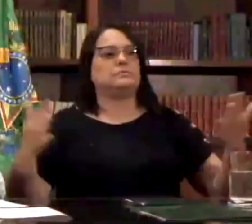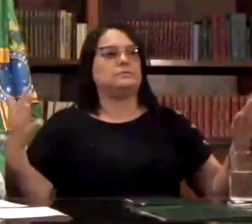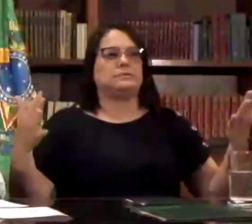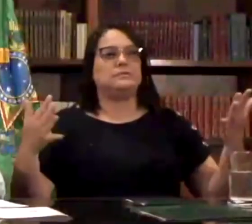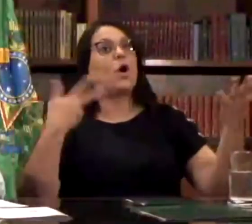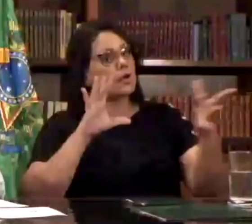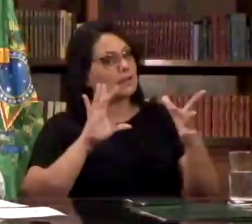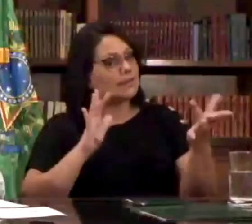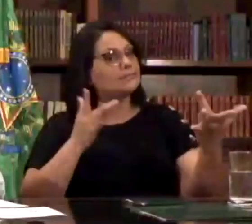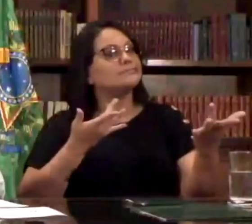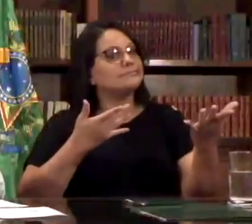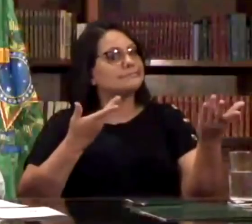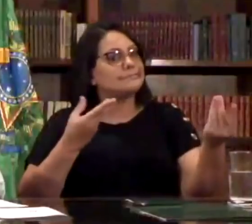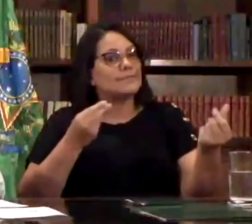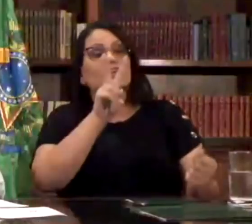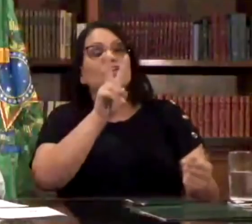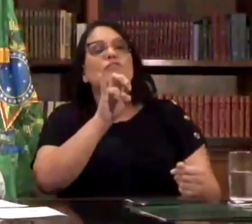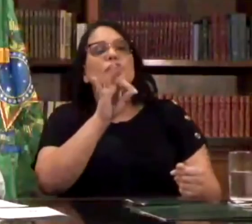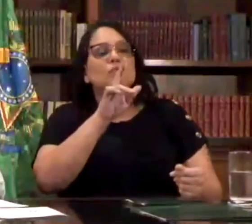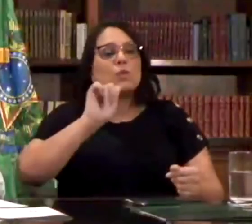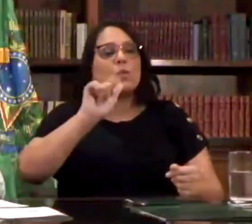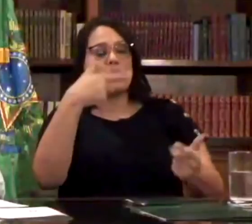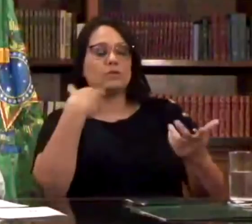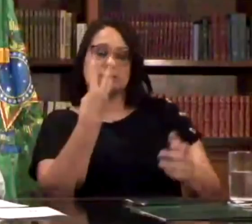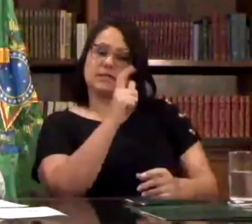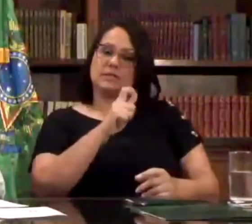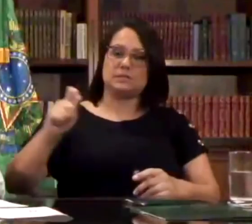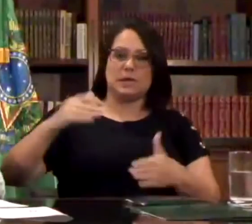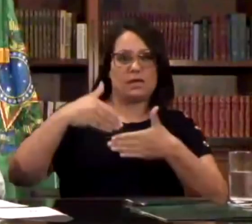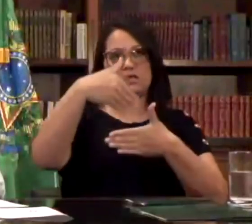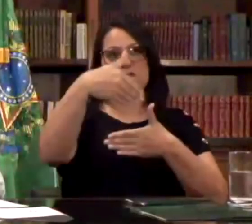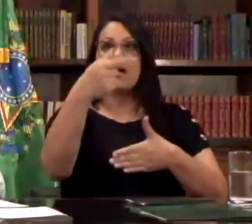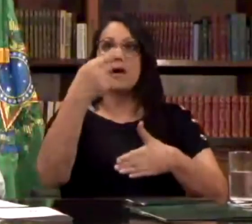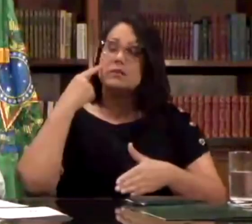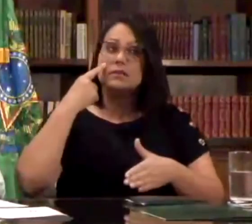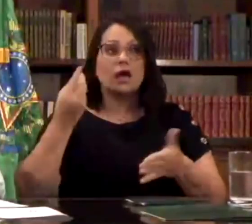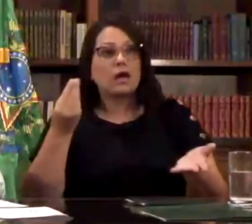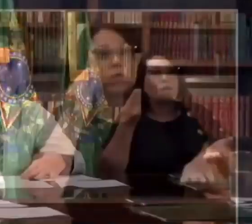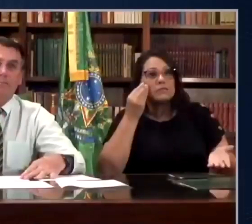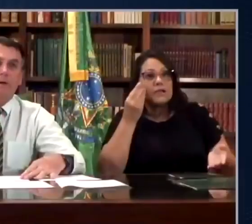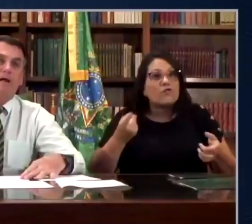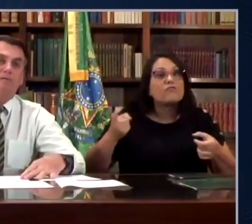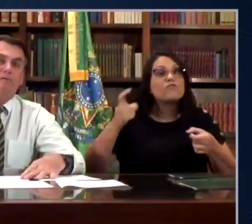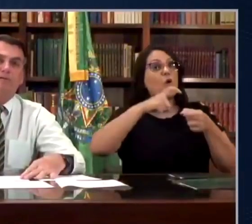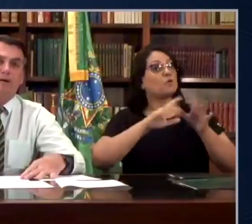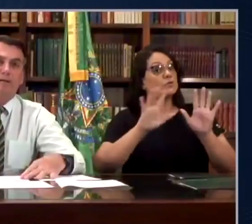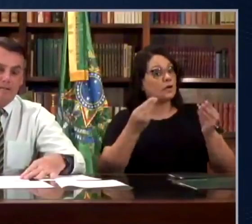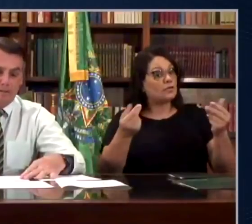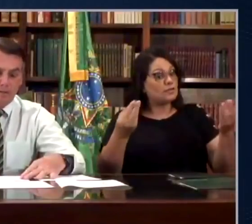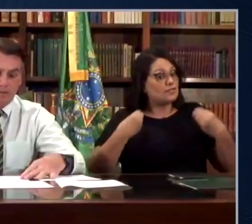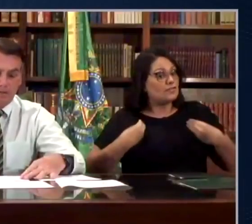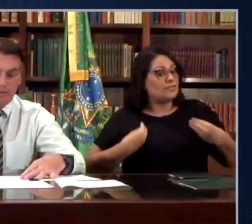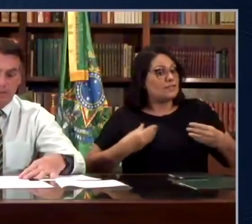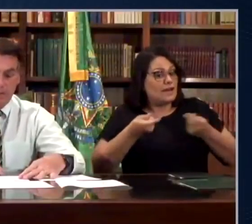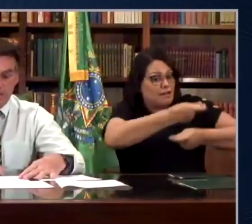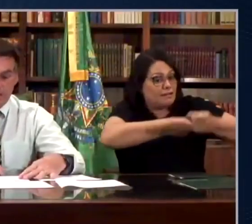nós contribuintes. E nós temos até daqui a 3 meses tentar voltar perto da